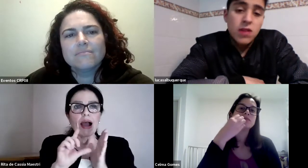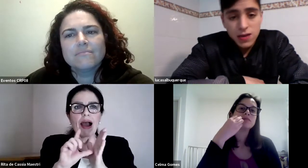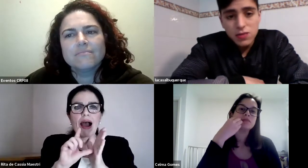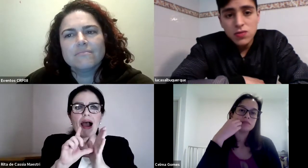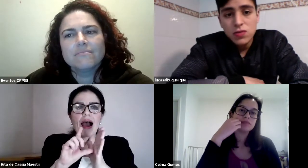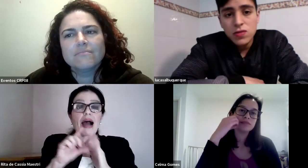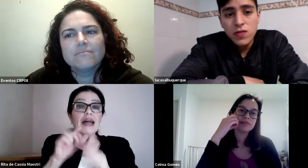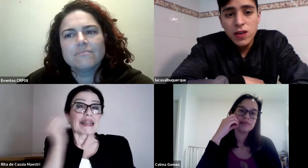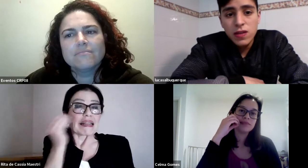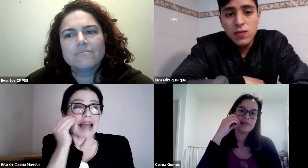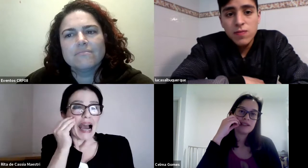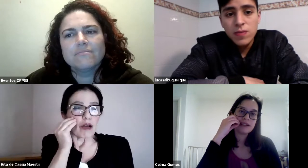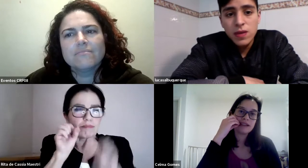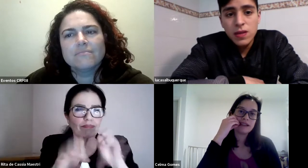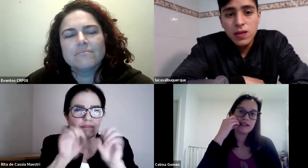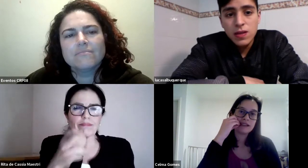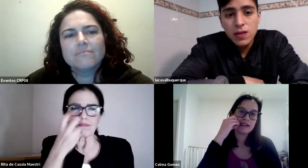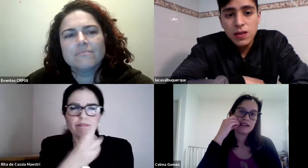no caso dos surdos, foi